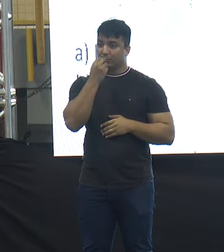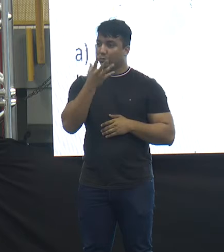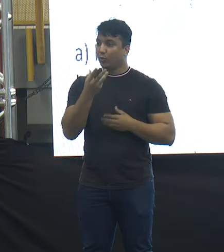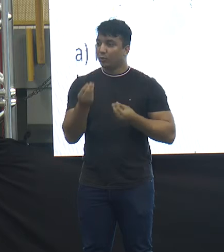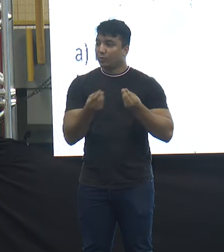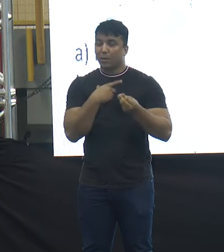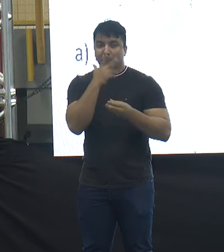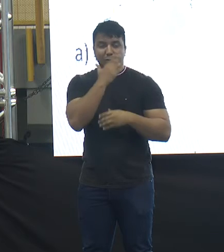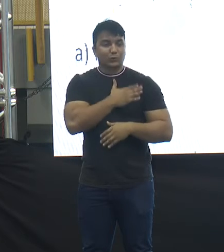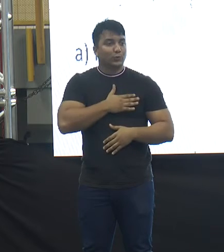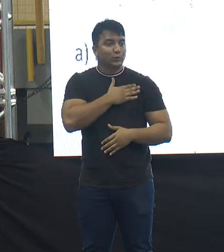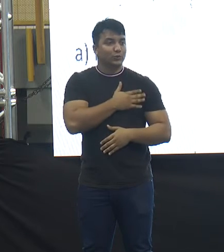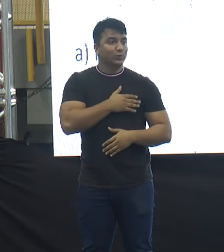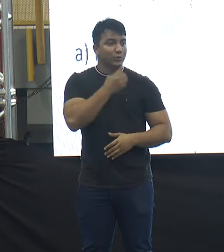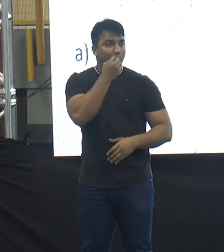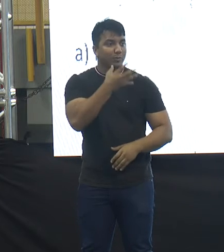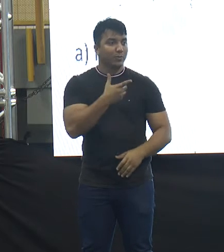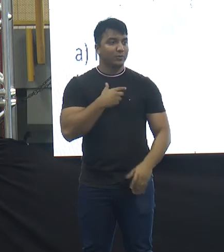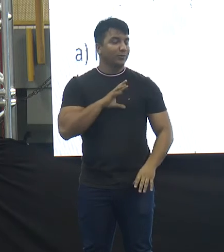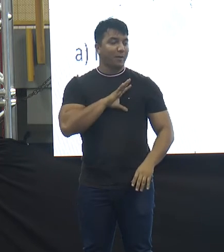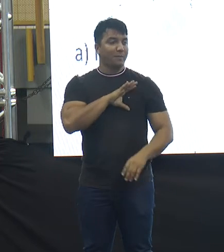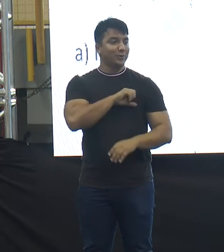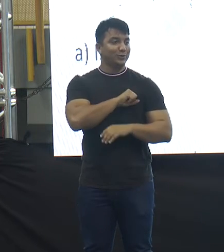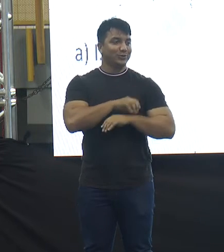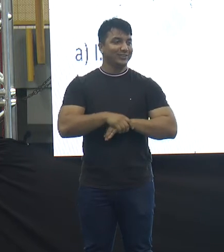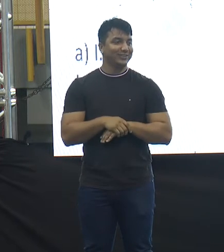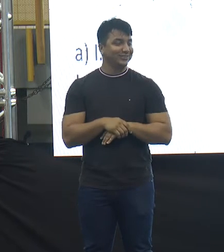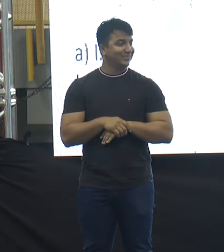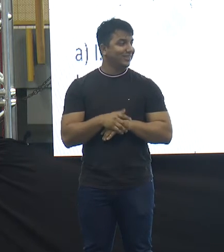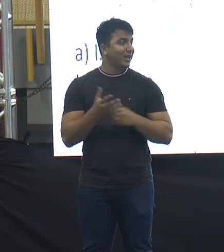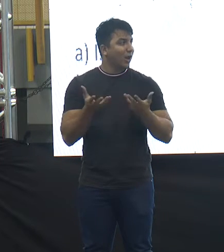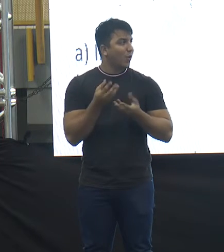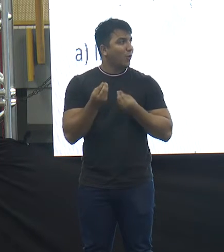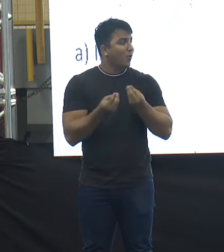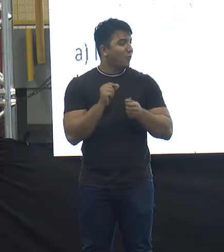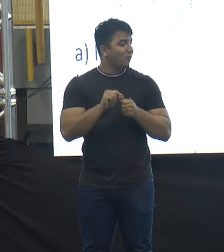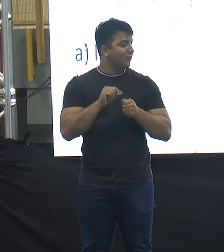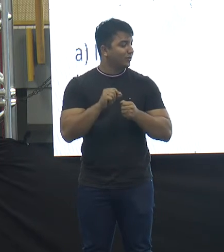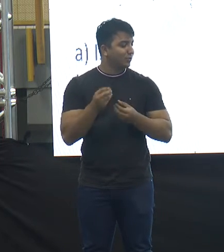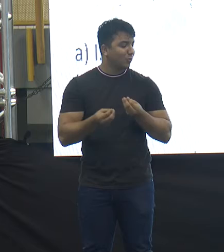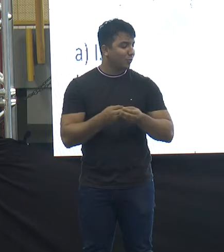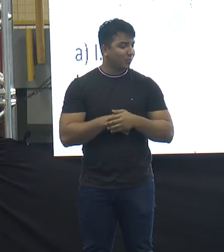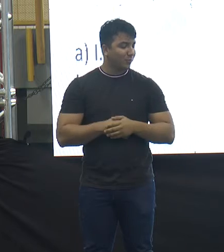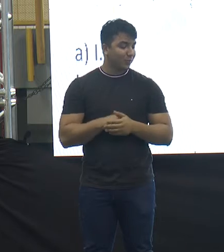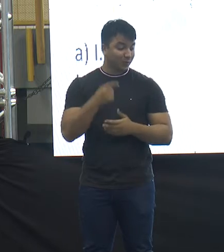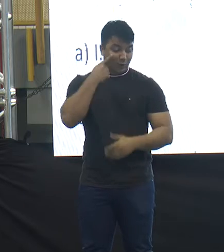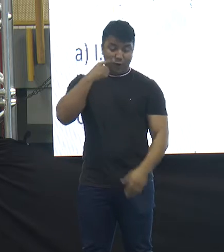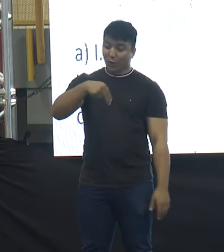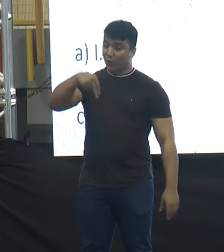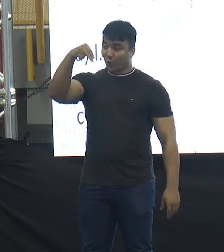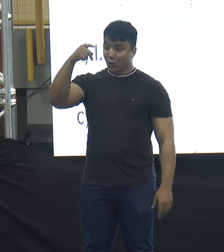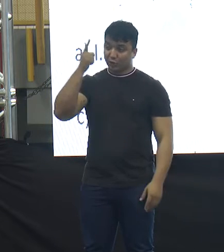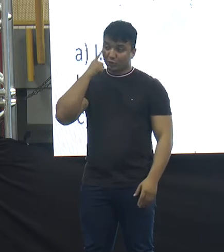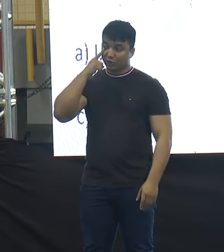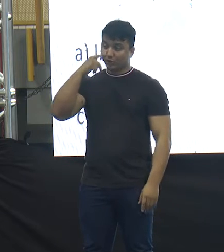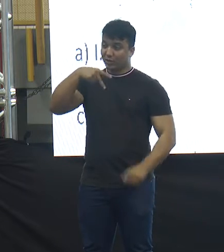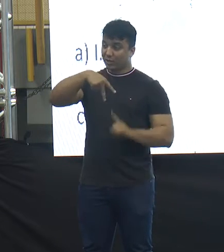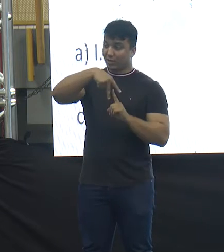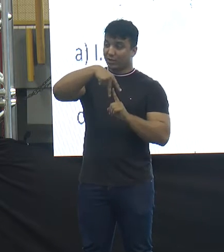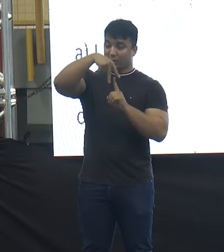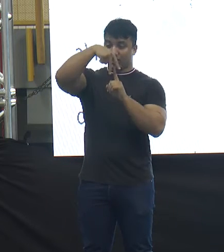gostoso, tão prazeroso, tão apaixonante. E agora, como é que eu faço? Olha o norte, olha a setinha.